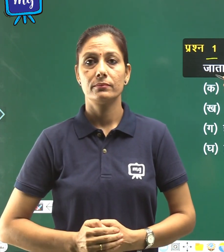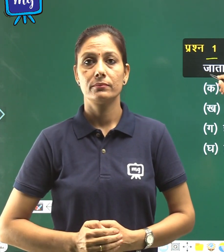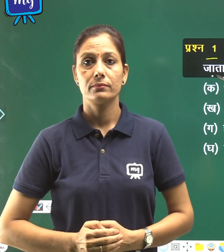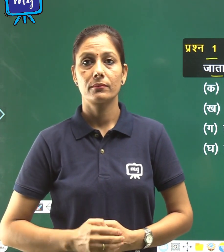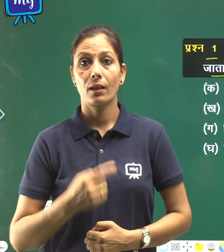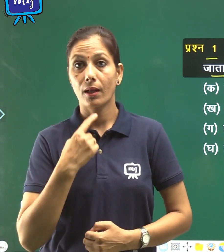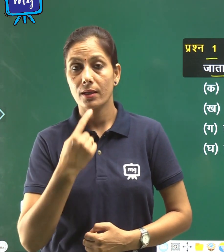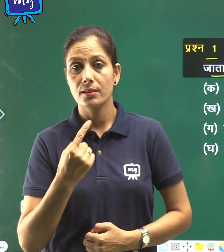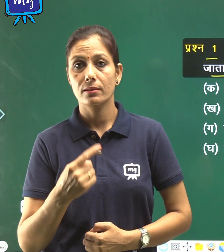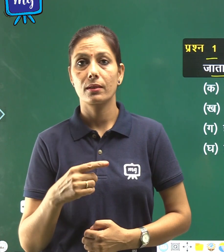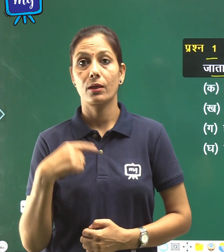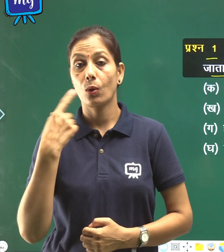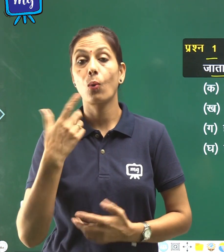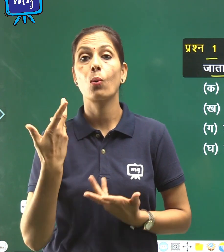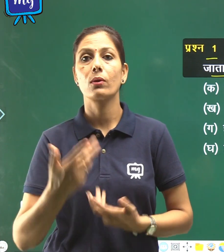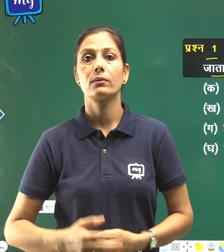कहा जाता है।